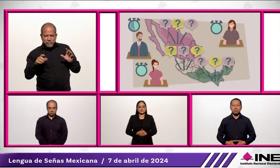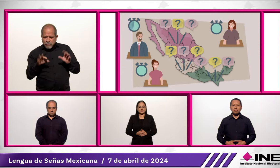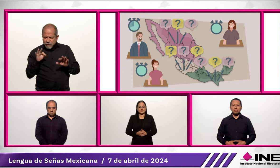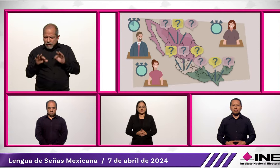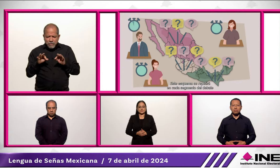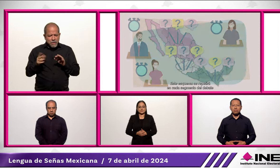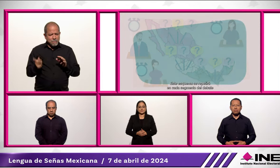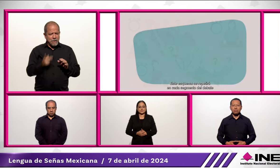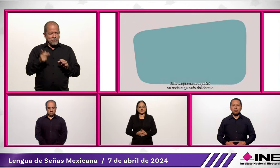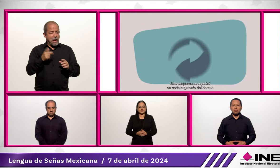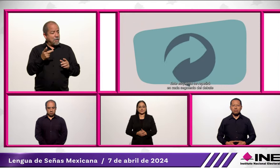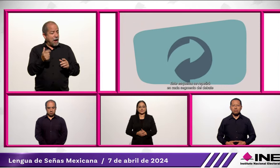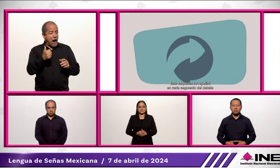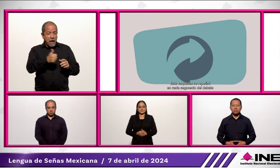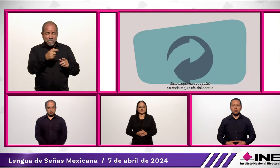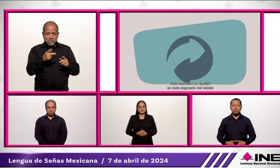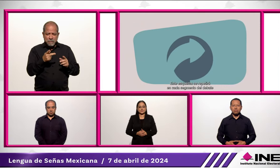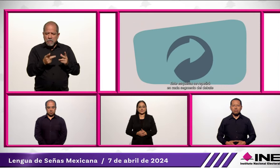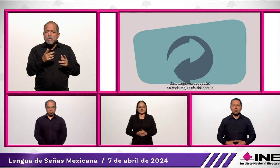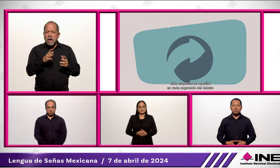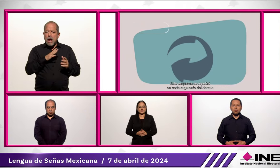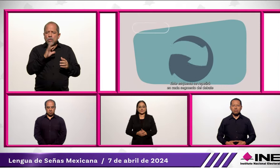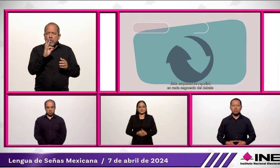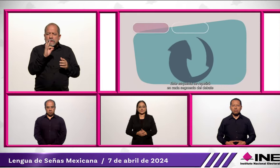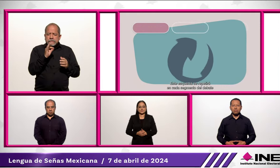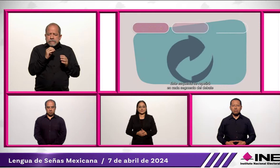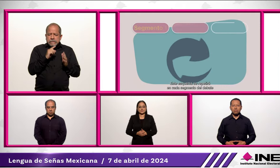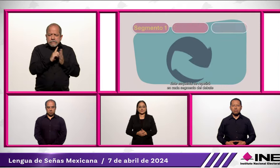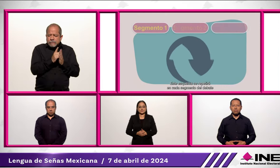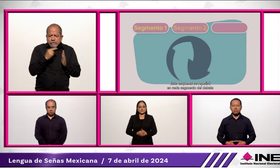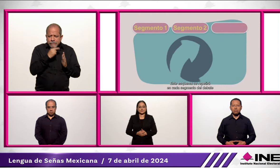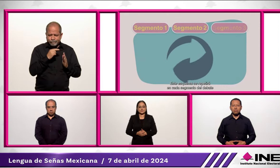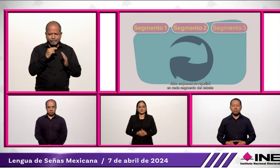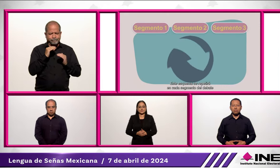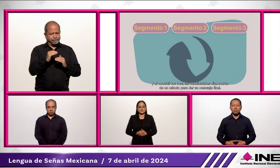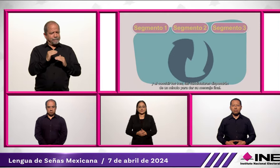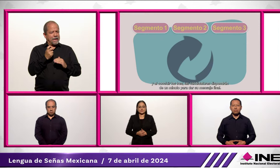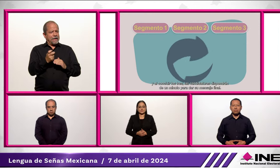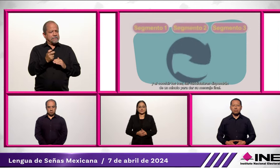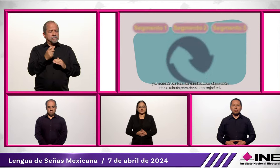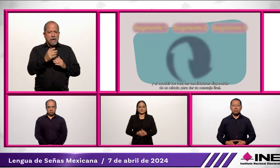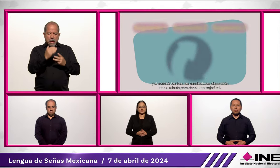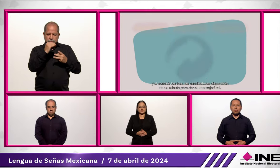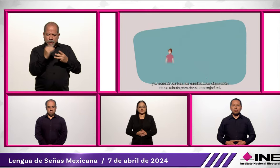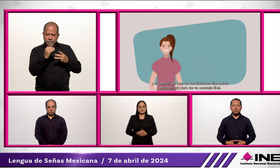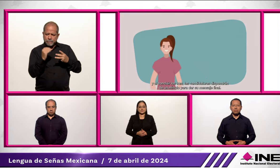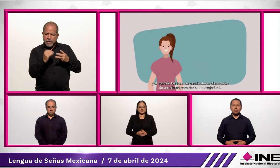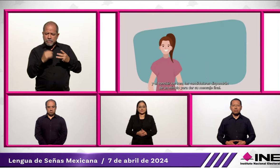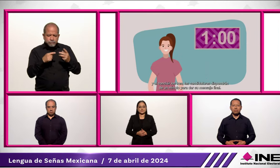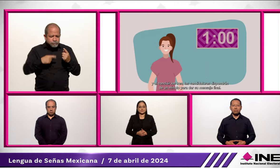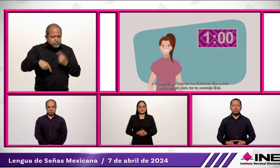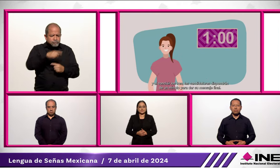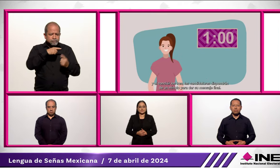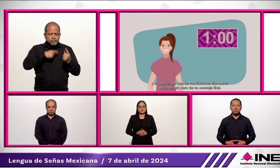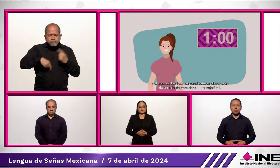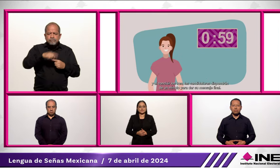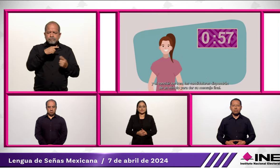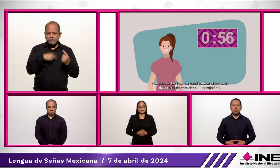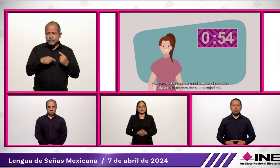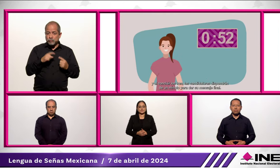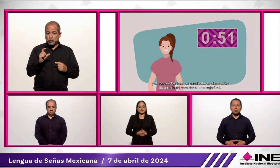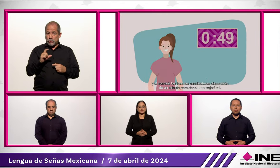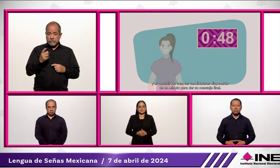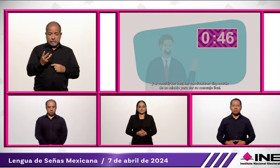cada una. Este esquema se repetirá en cada segmento del debate y al concluir los 3, las